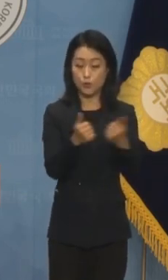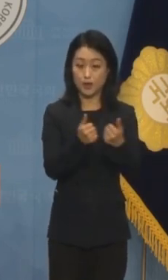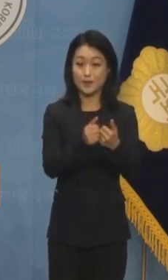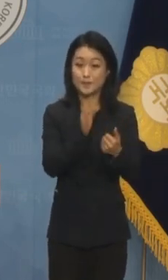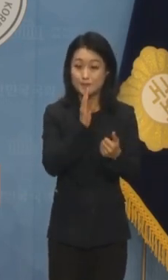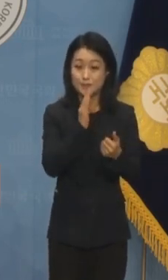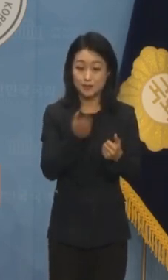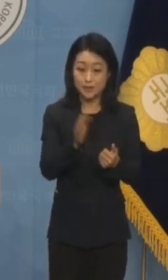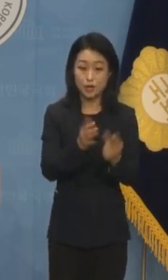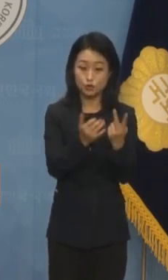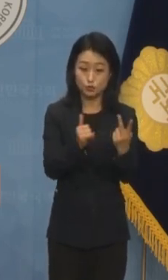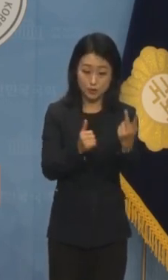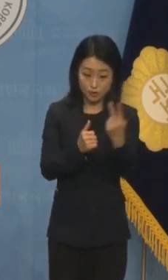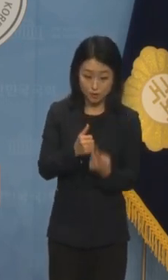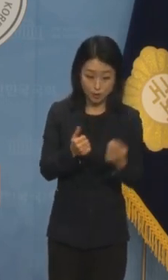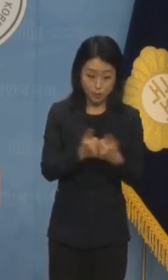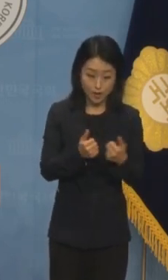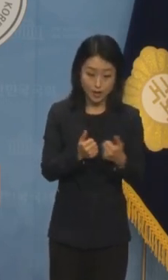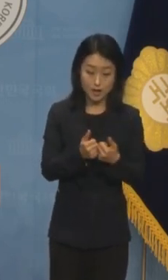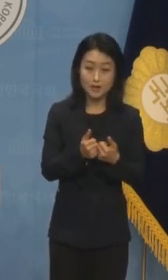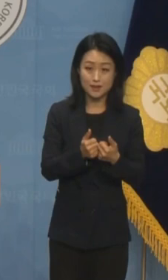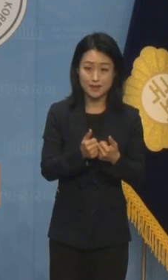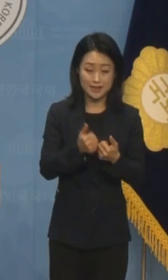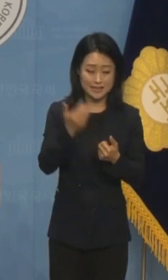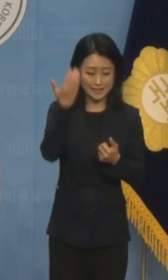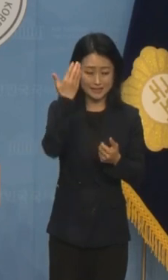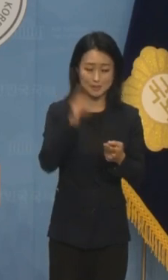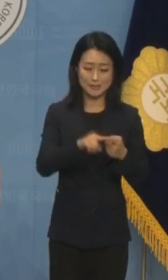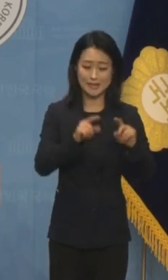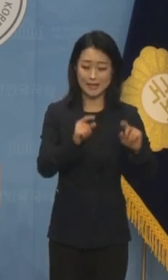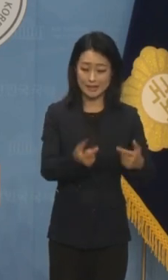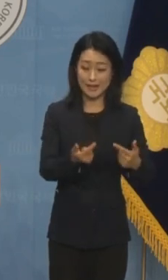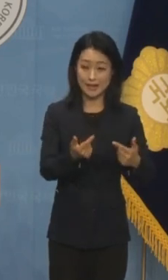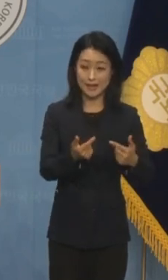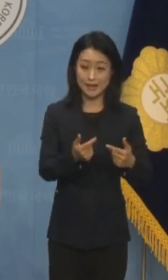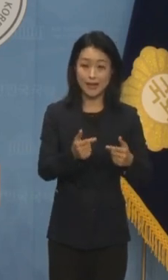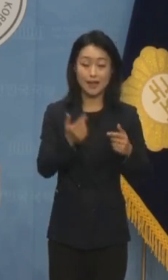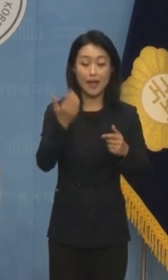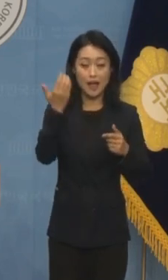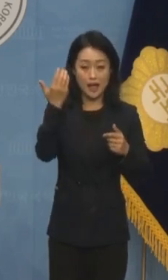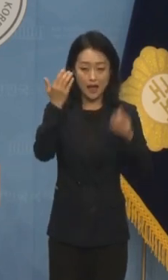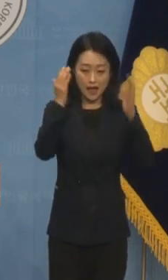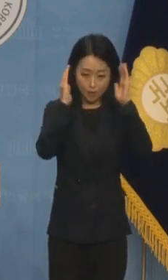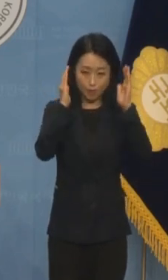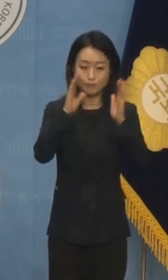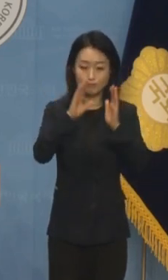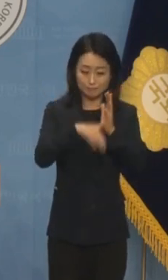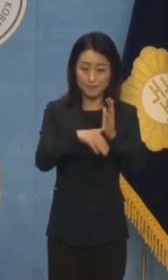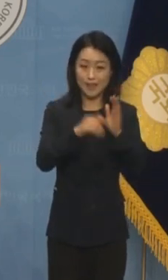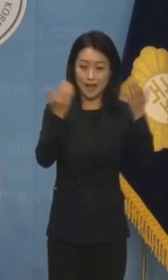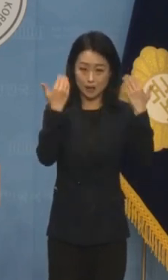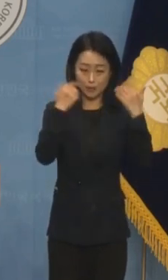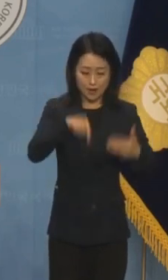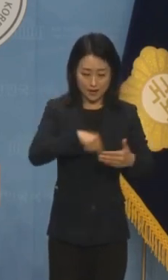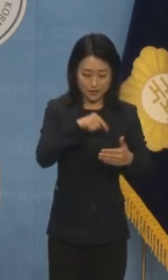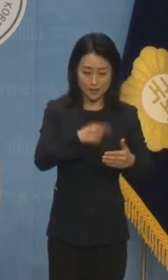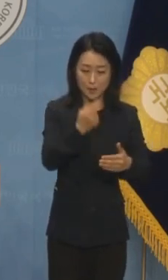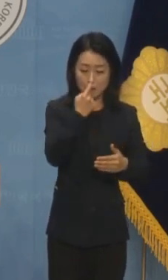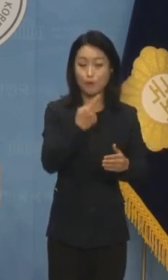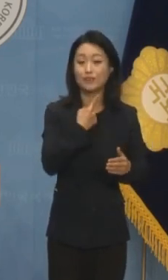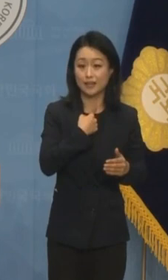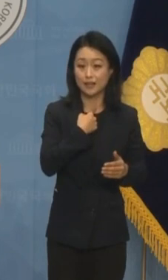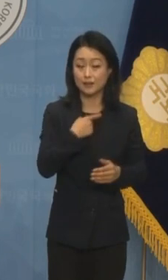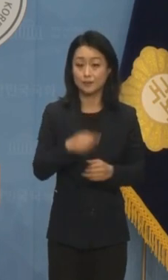성립 안 되는게 상식적으로 배우지 않습니까 우리 학교에서부터 그렇게 배웠어요 홍준 의원입니다